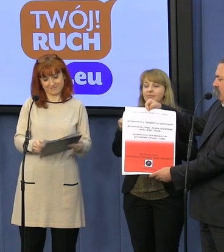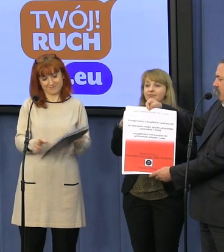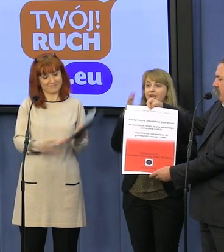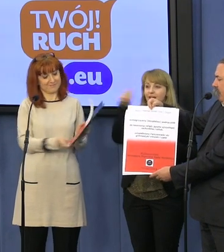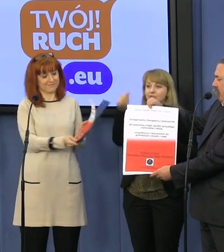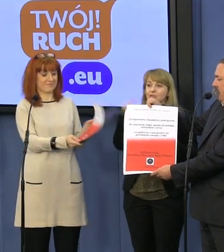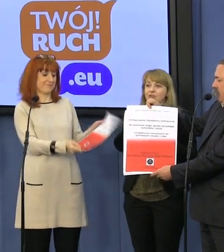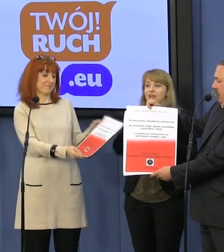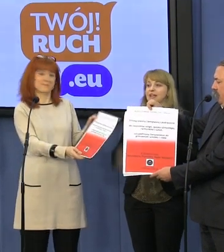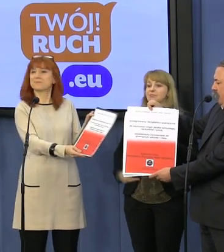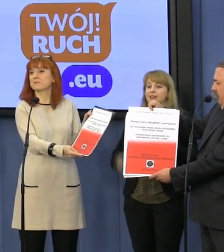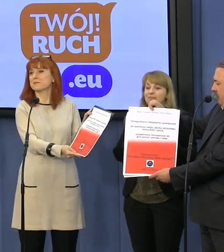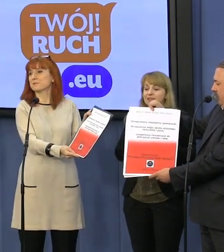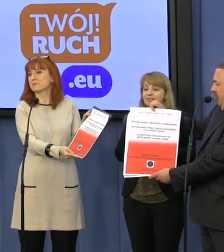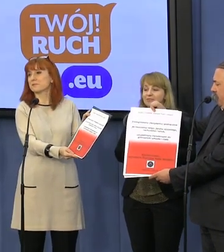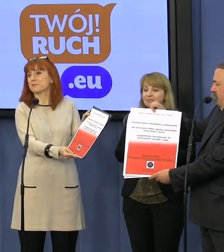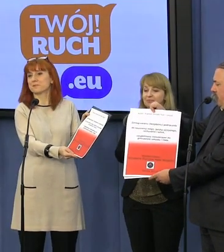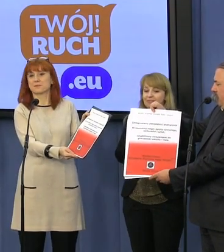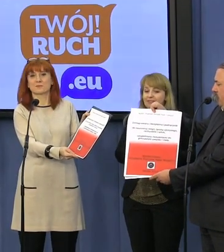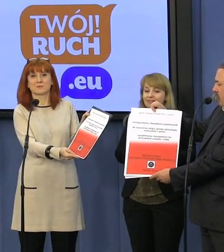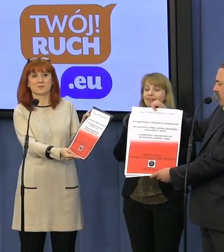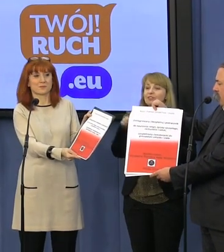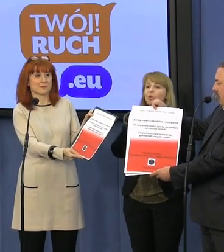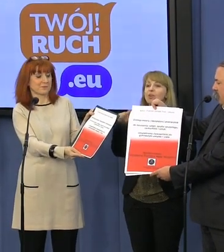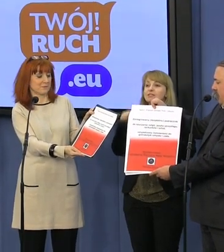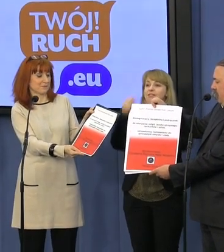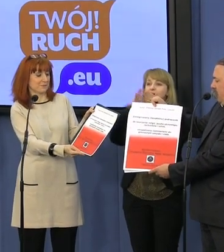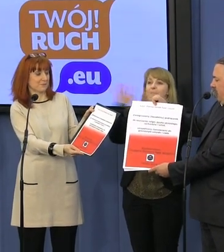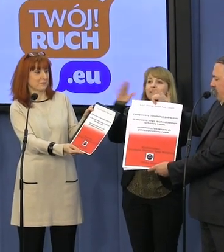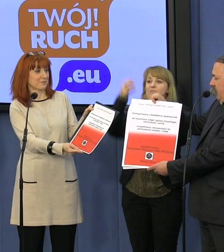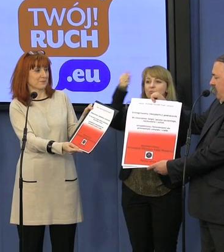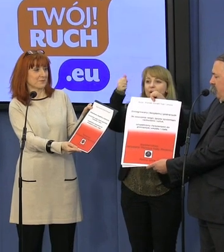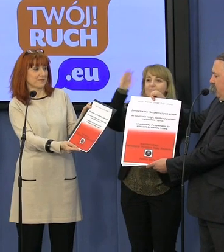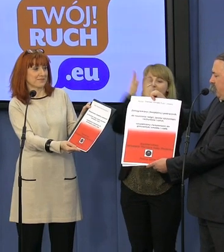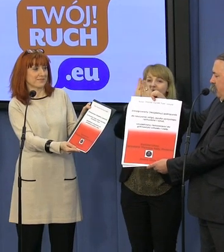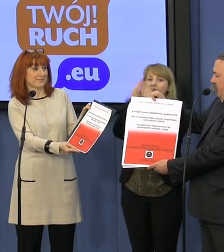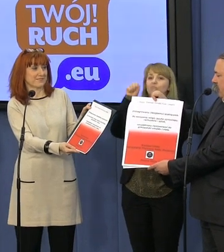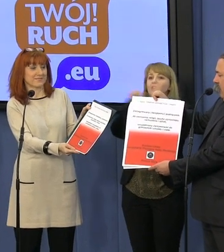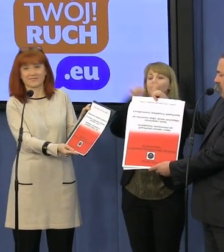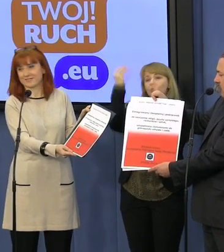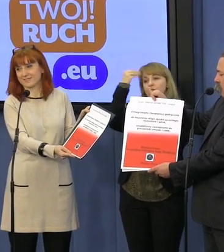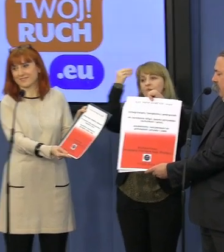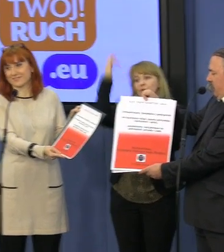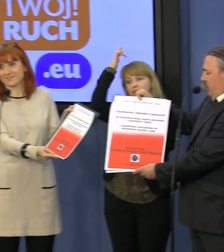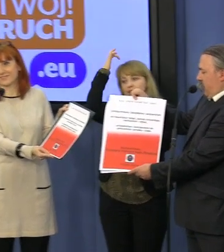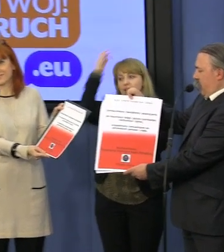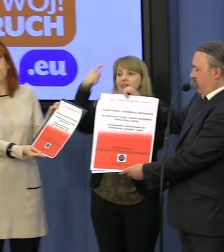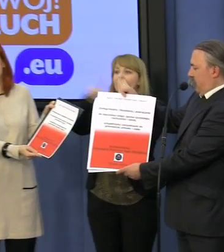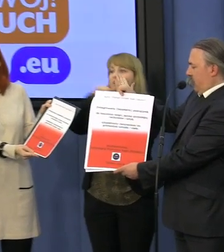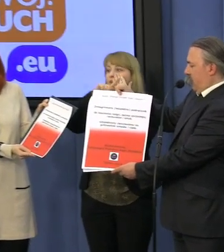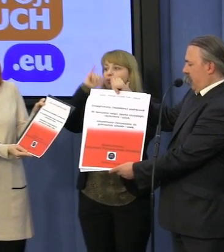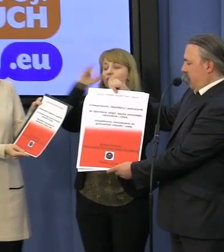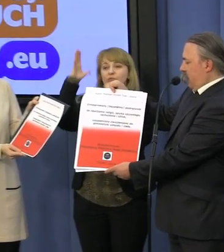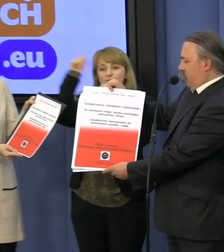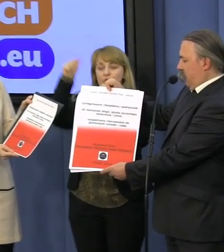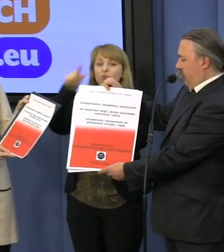Tusk i zespół, zintegrowany, bezpłatny podręcznik do nauczania religii, języka ojczystego, rachunków i sztuk, uzupełniony ćwiczeniami